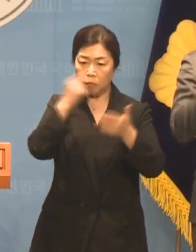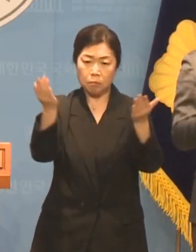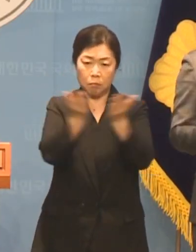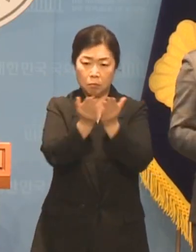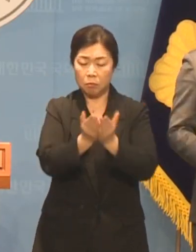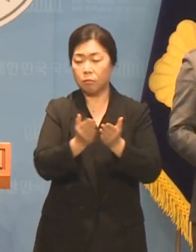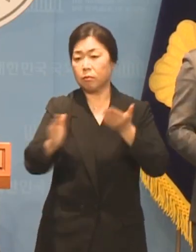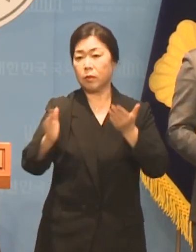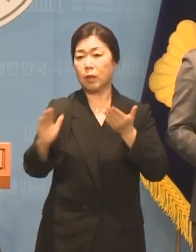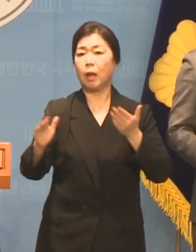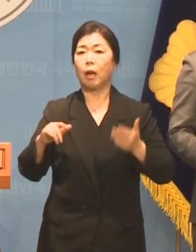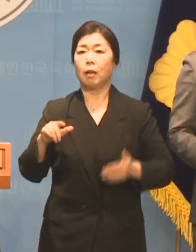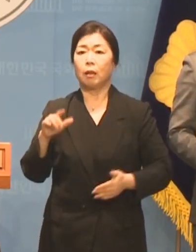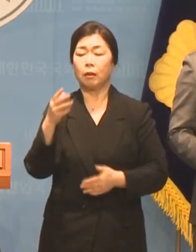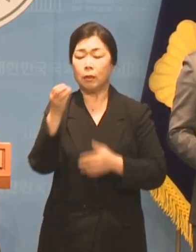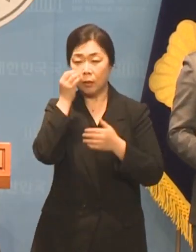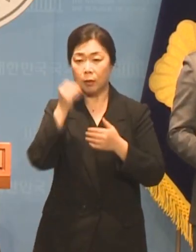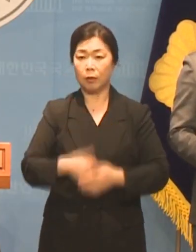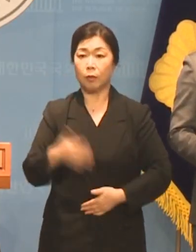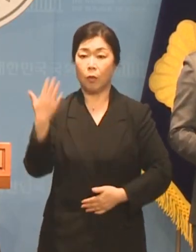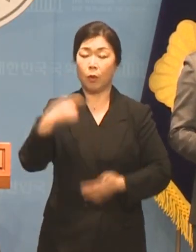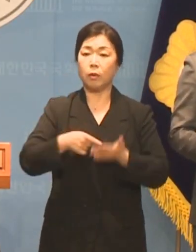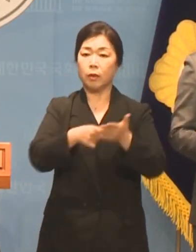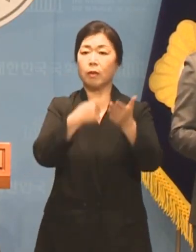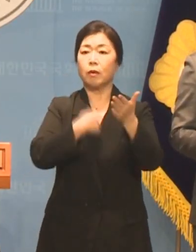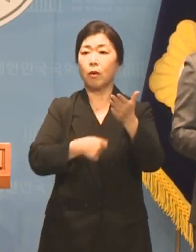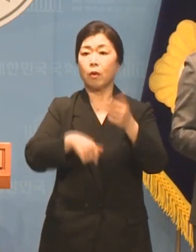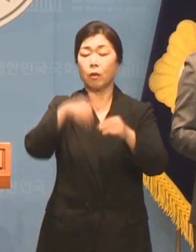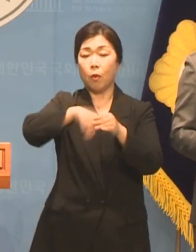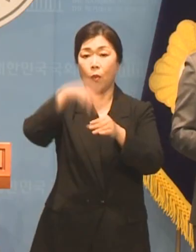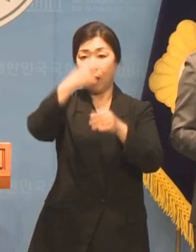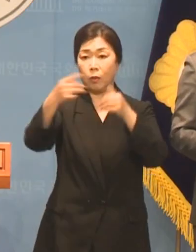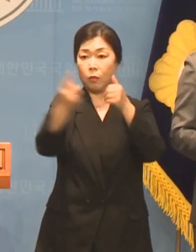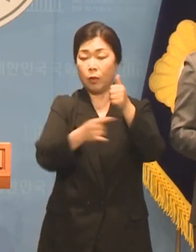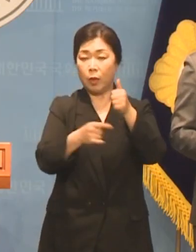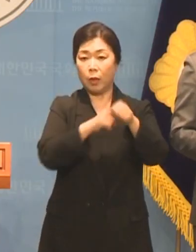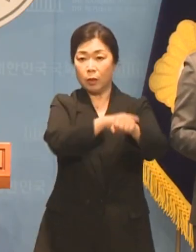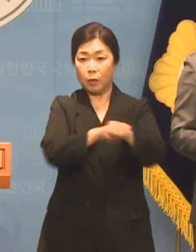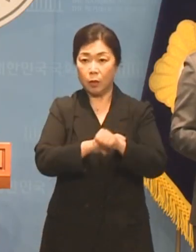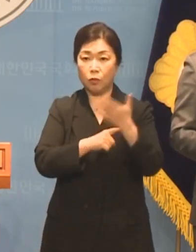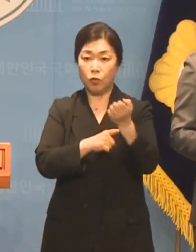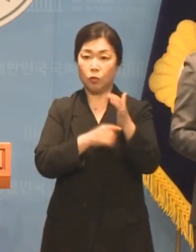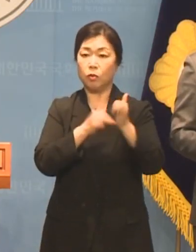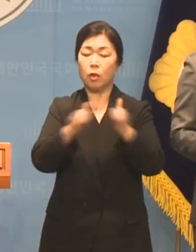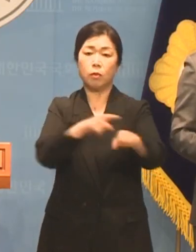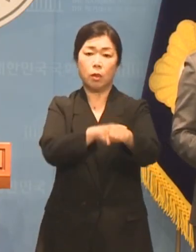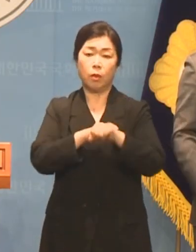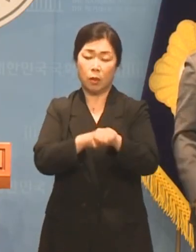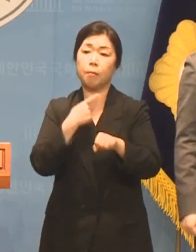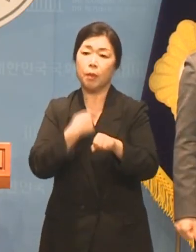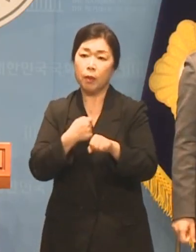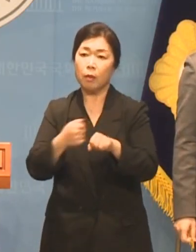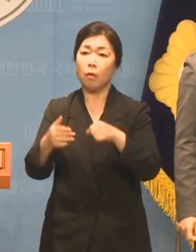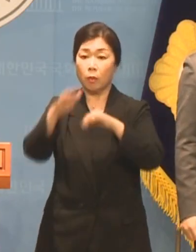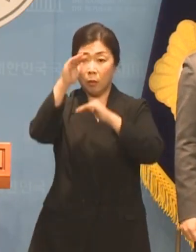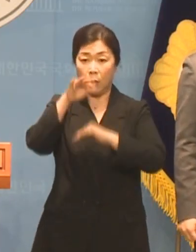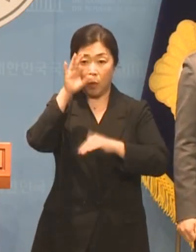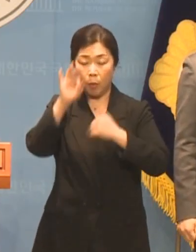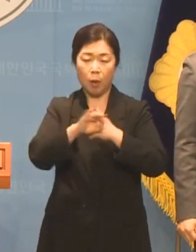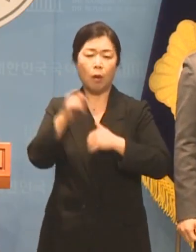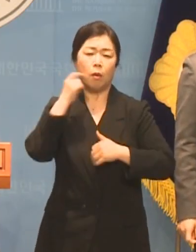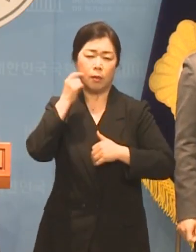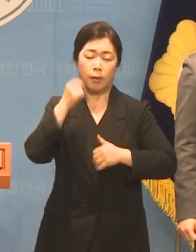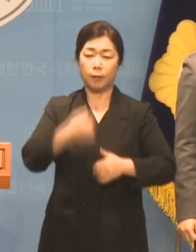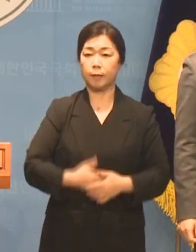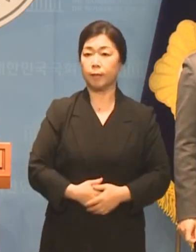못하고 있으며 과거 제기된 선관위 중국인 99명 체포 같은 주장도 명백한 허위 사실로 밝혀진 바